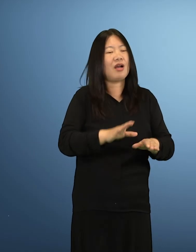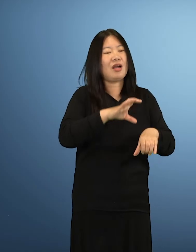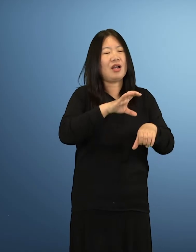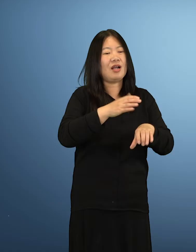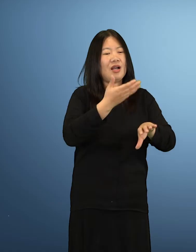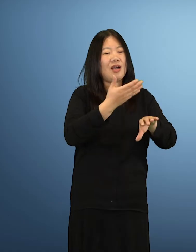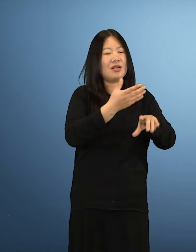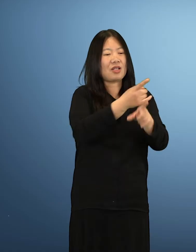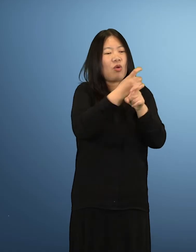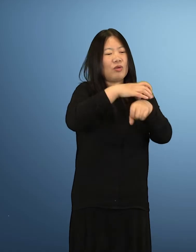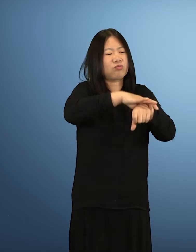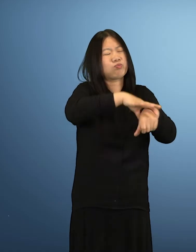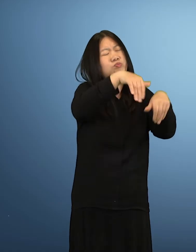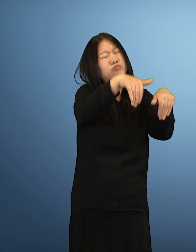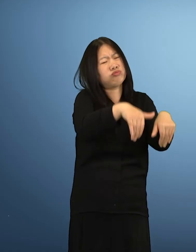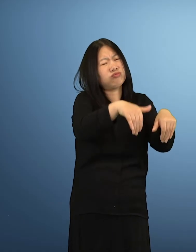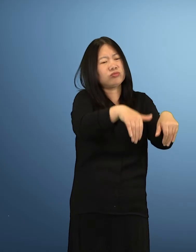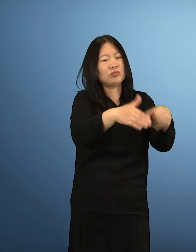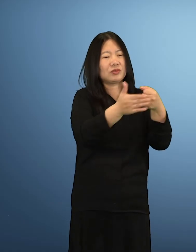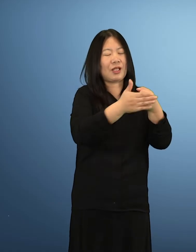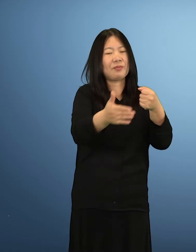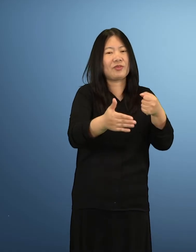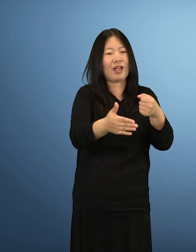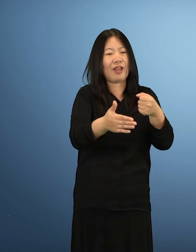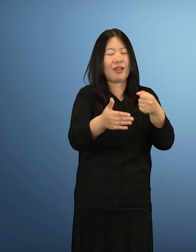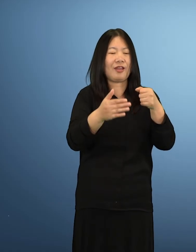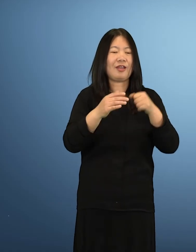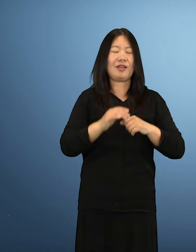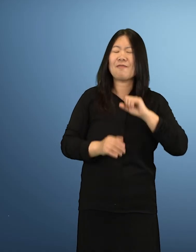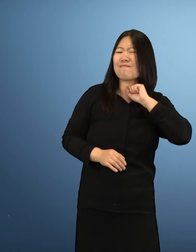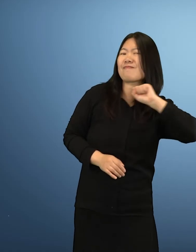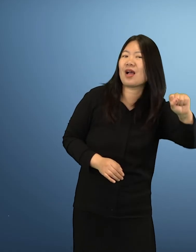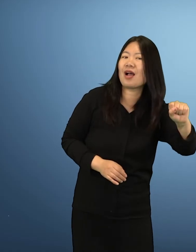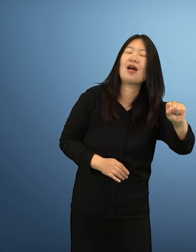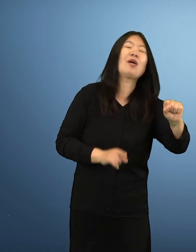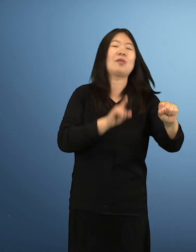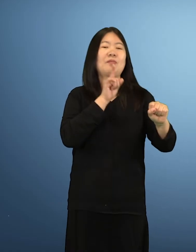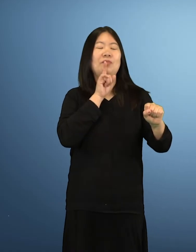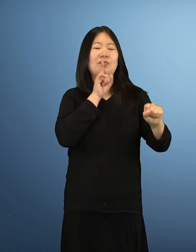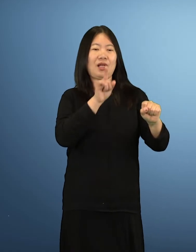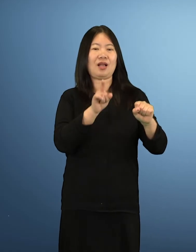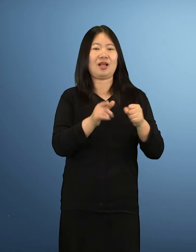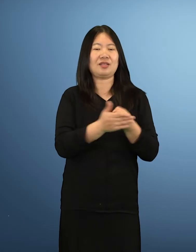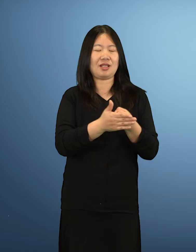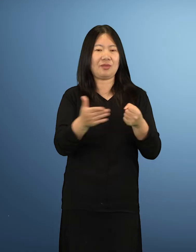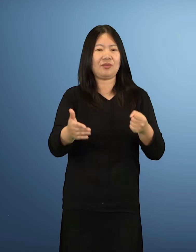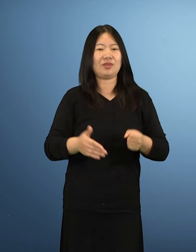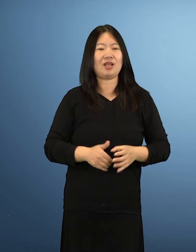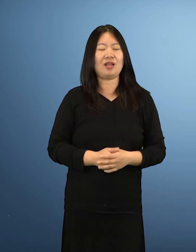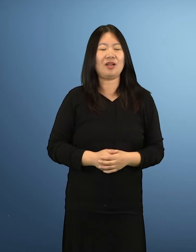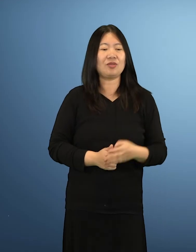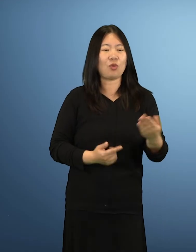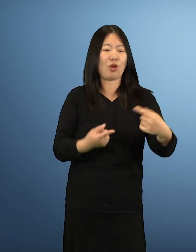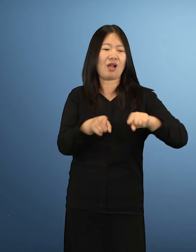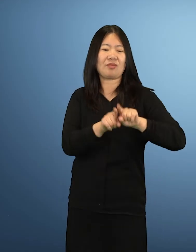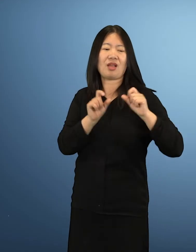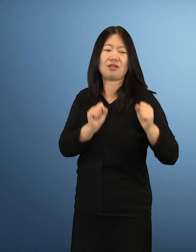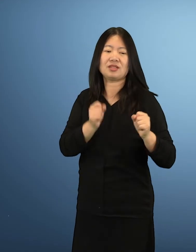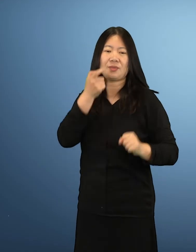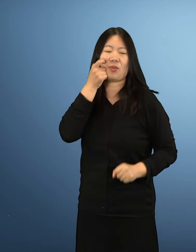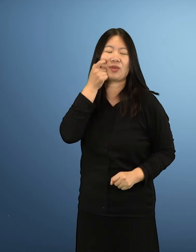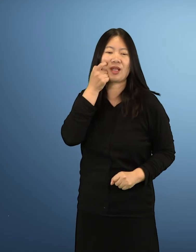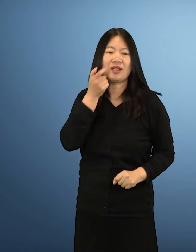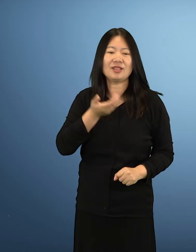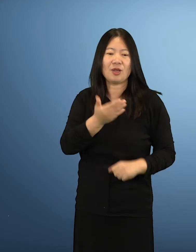포로가 되므로, 뭔가 외부적인 세력에 의해서 붙잡혀 간다는 얘기죠. 포로가 되므로 너와 함께 있지 못할